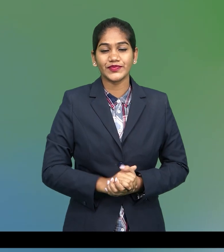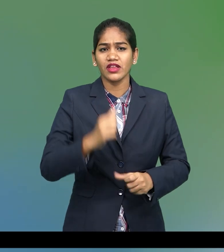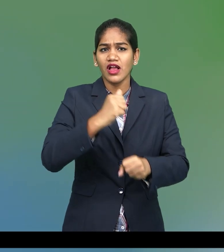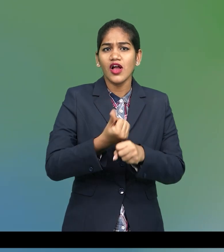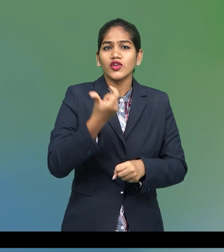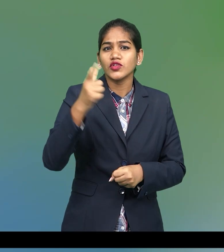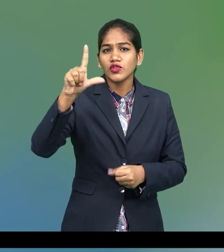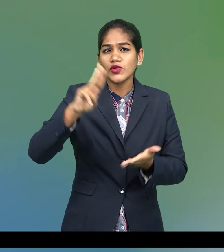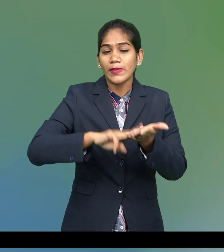గుల్మార్గ్